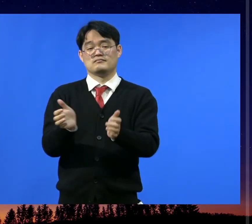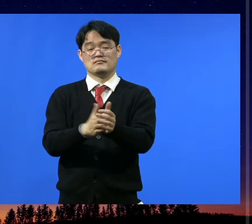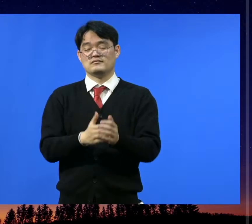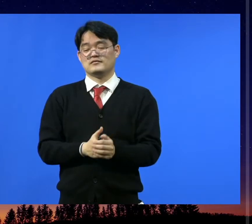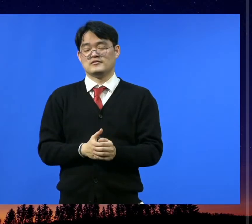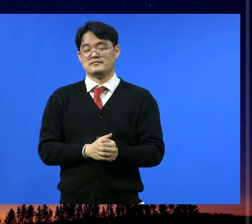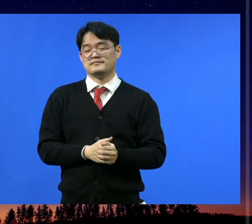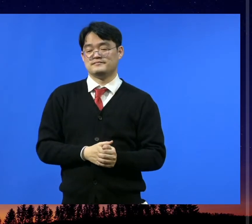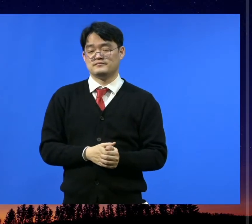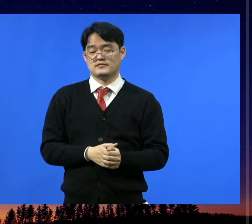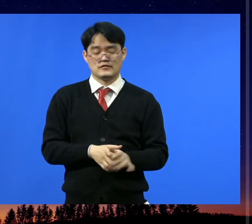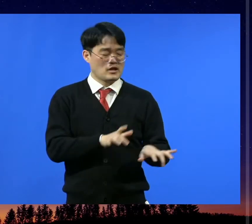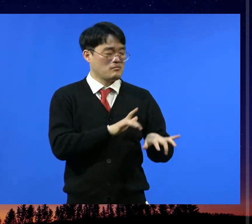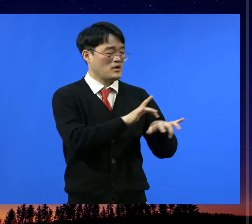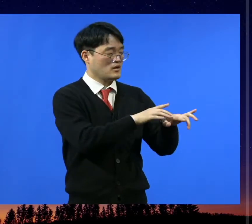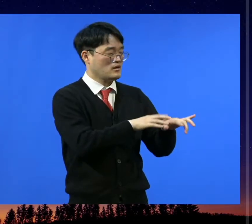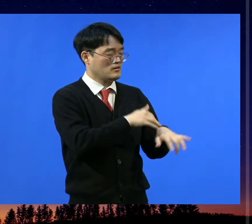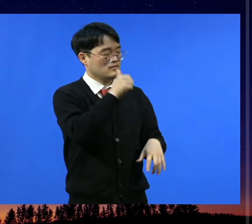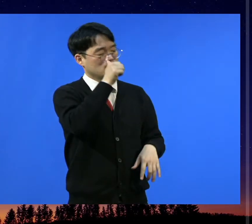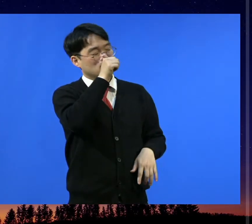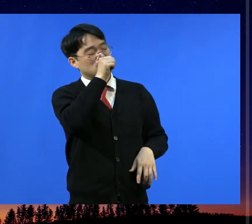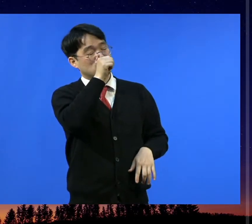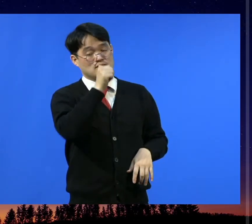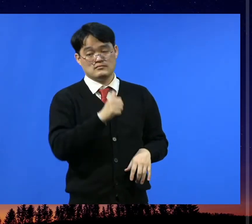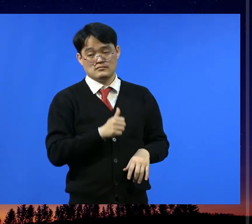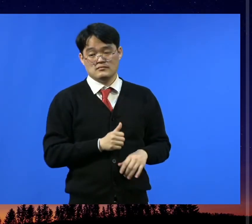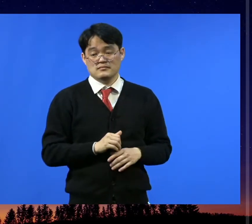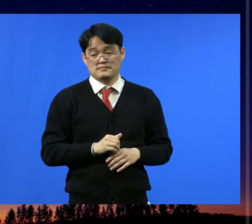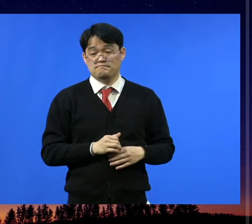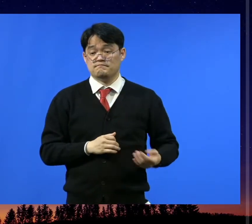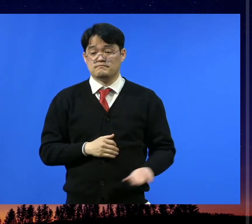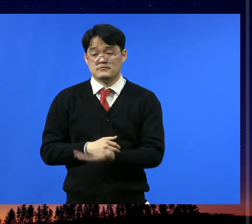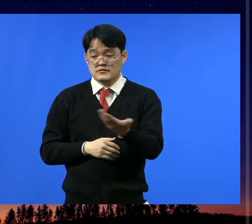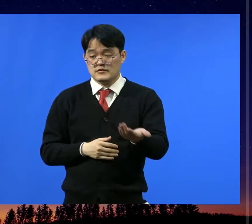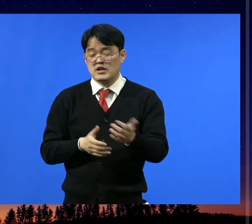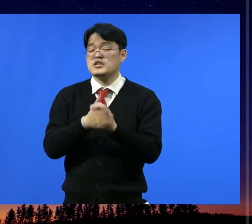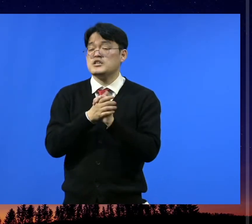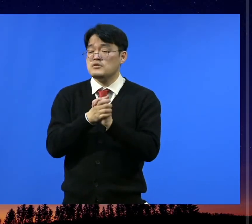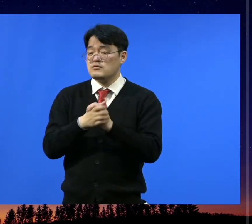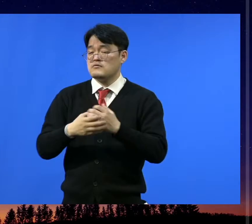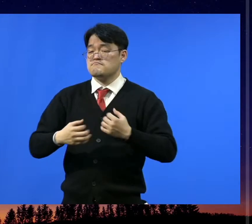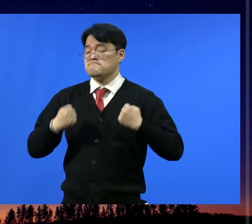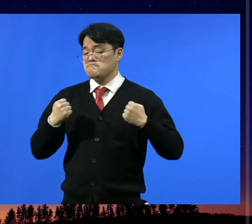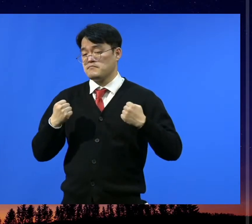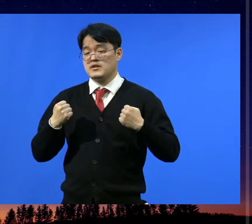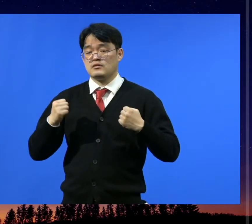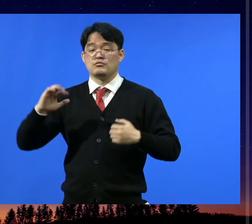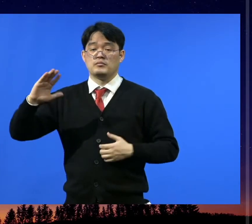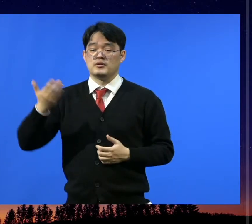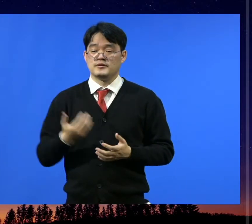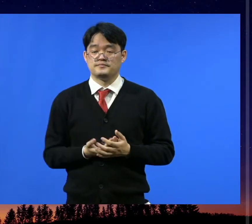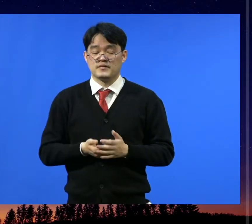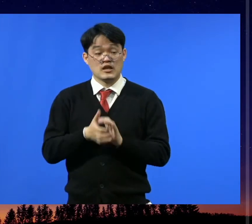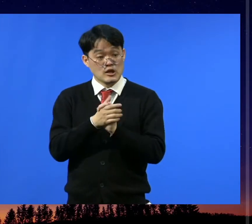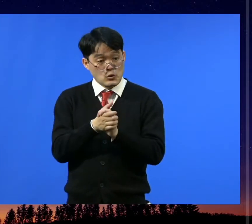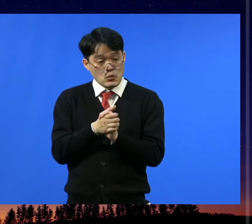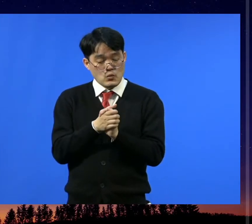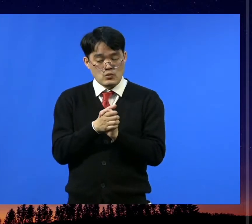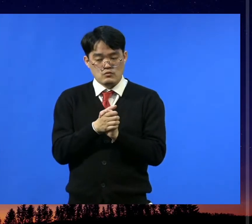아무것도 아니라는 거예요. 마귀는 우리가 기도로 무장만 하면 된다. 뭐 기도. 근데 이 기도의